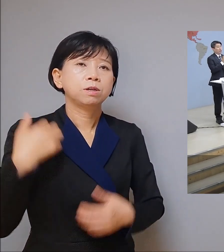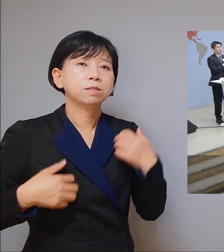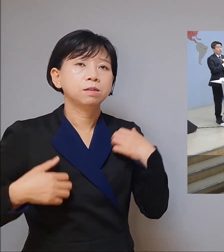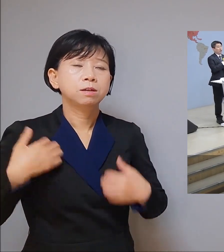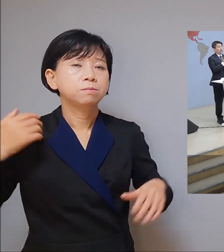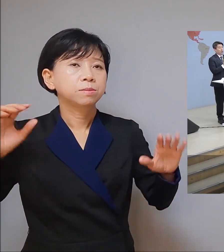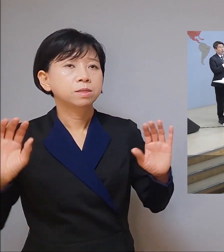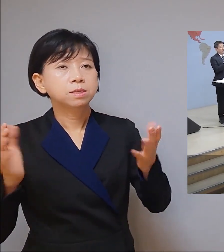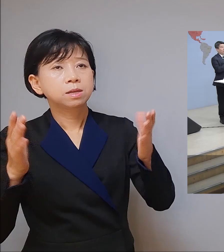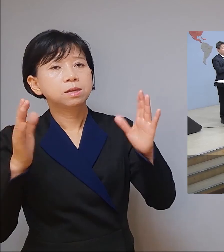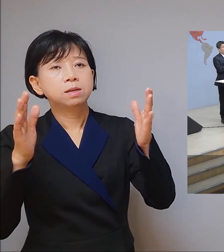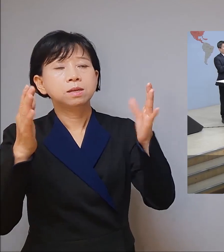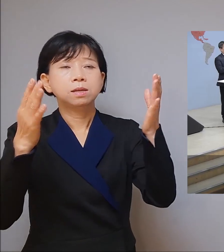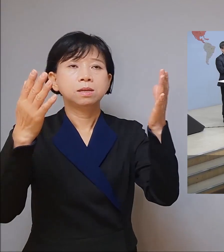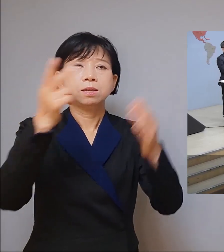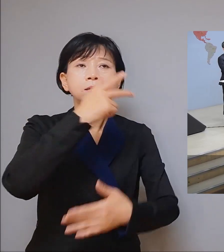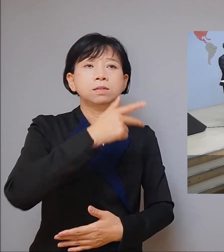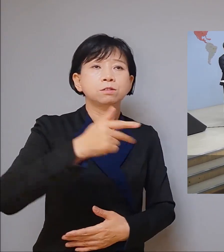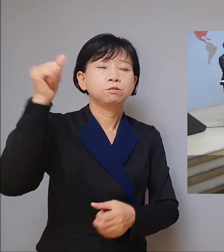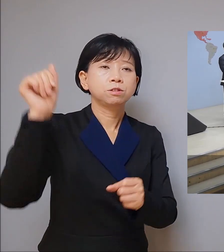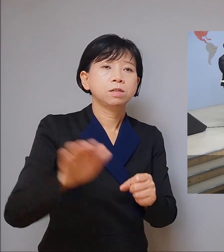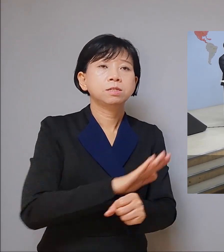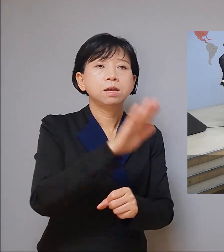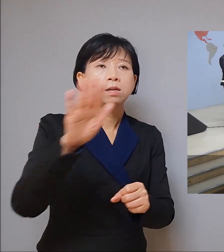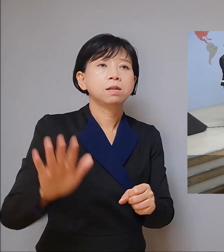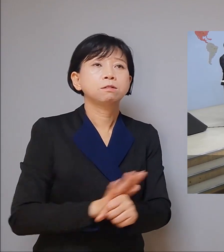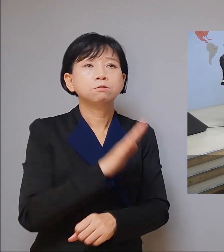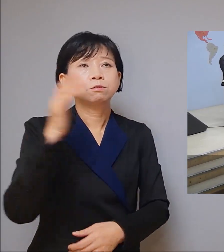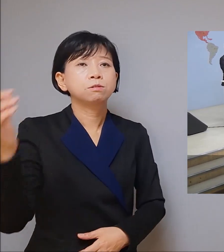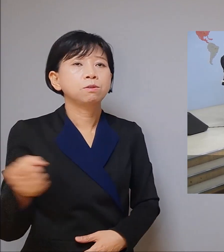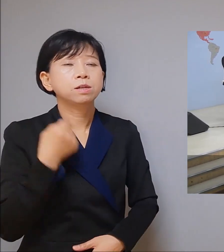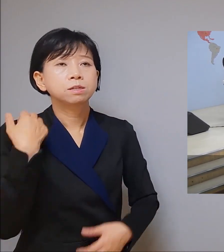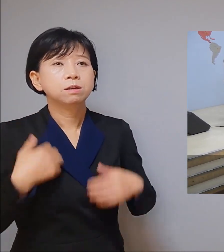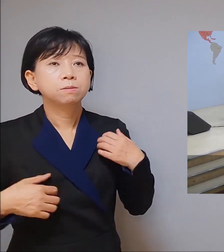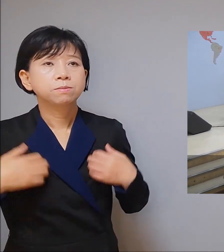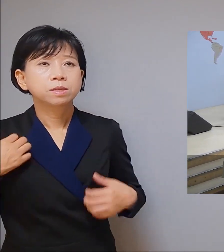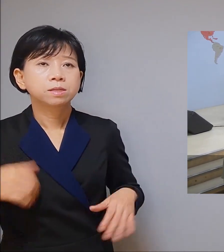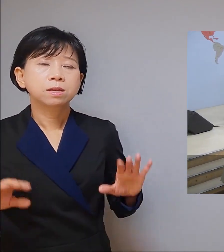더 찬양합니다. 주의 사랑으로